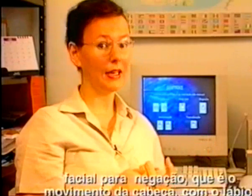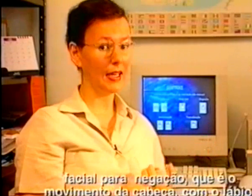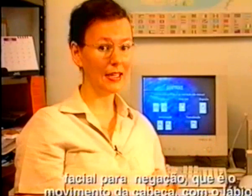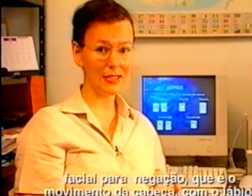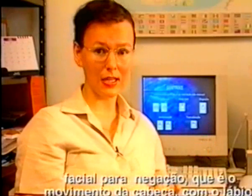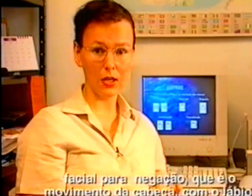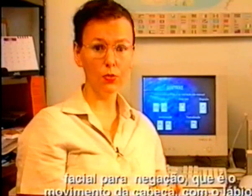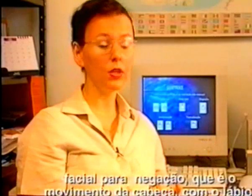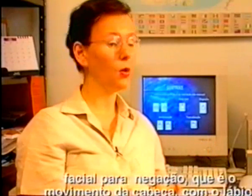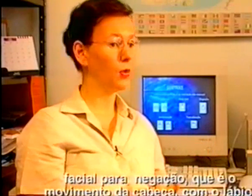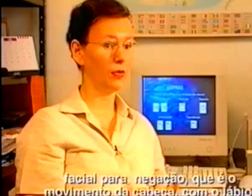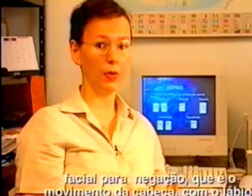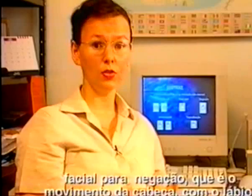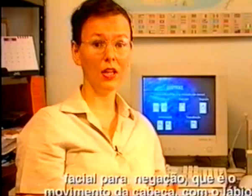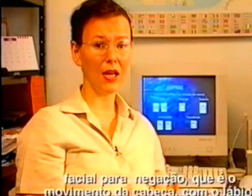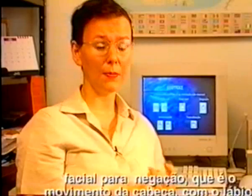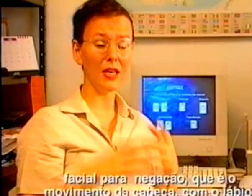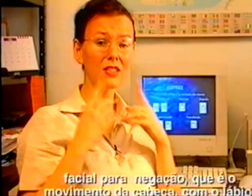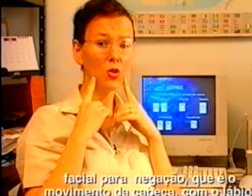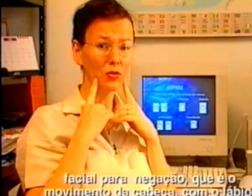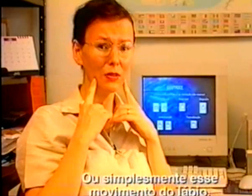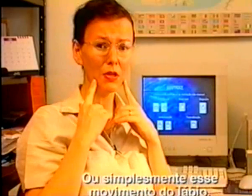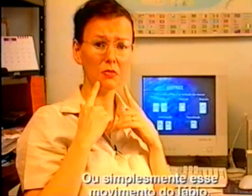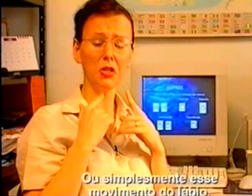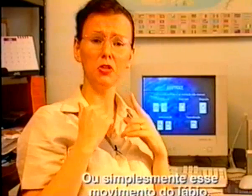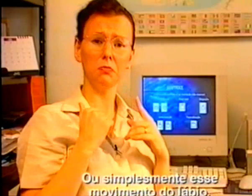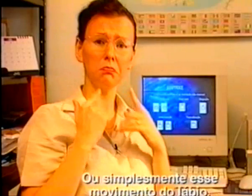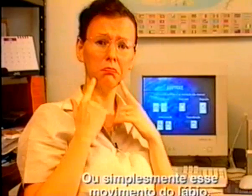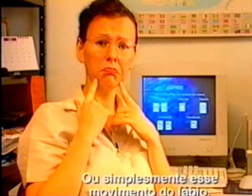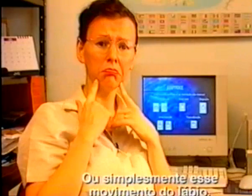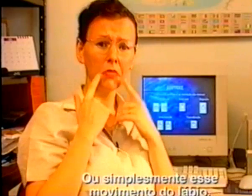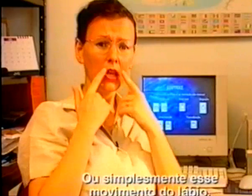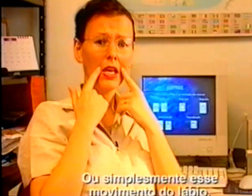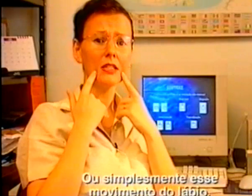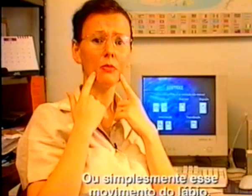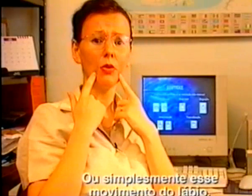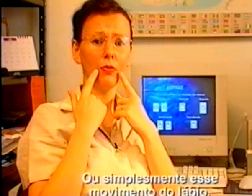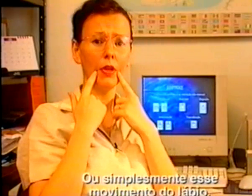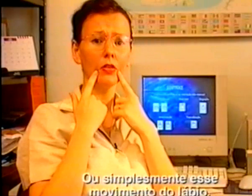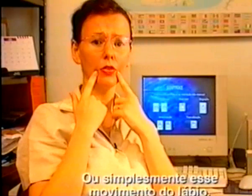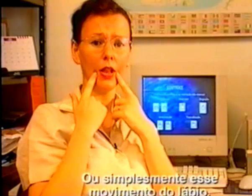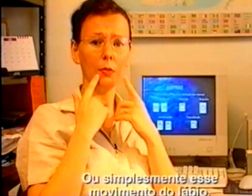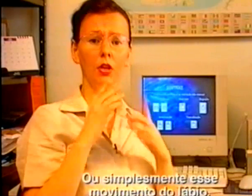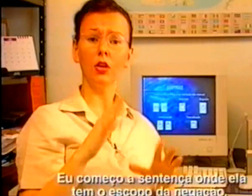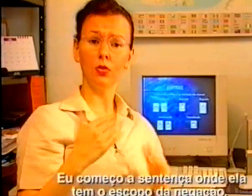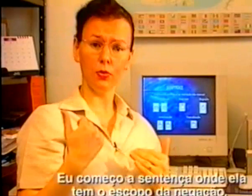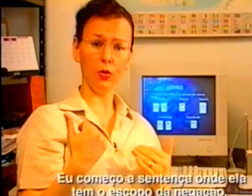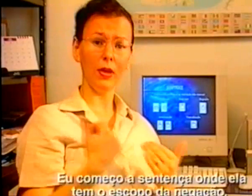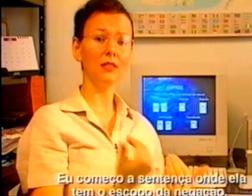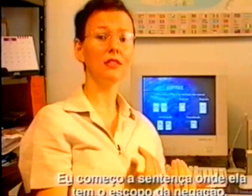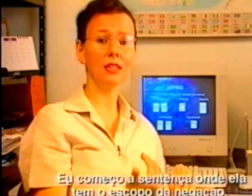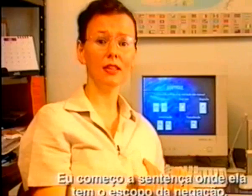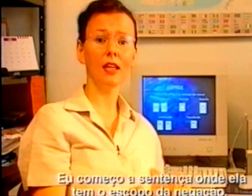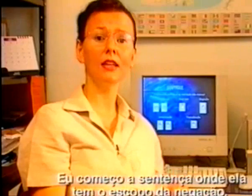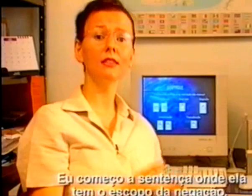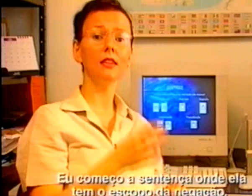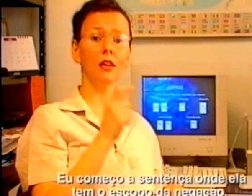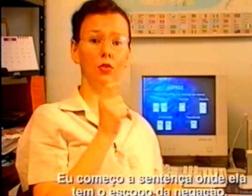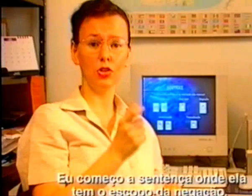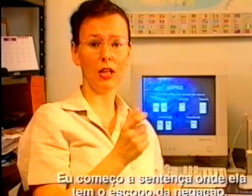para negação, que é o movimento da cabeça, ou simplesmente esse movimento do lábio. Eu começo a sentença onde